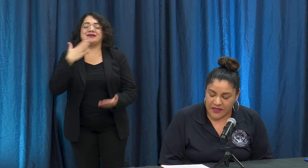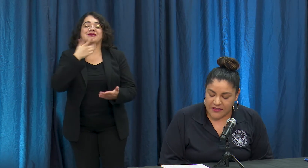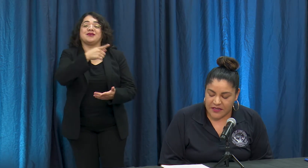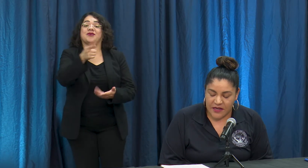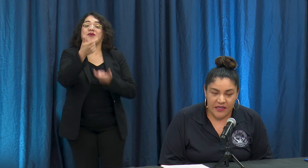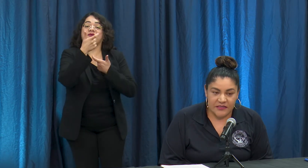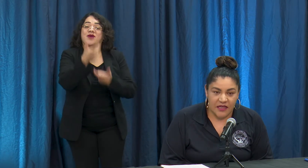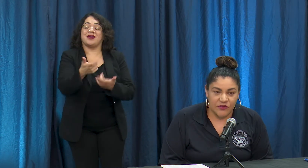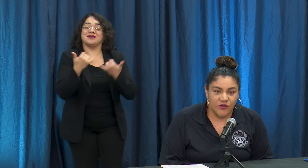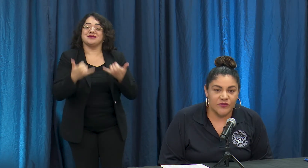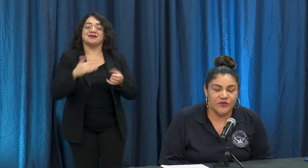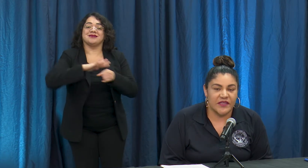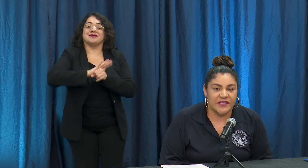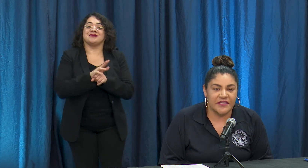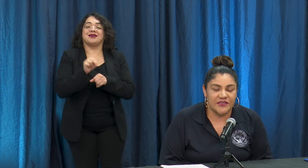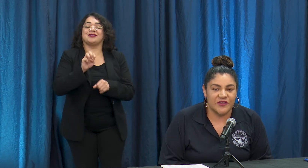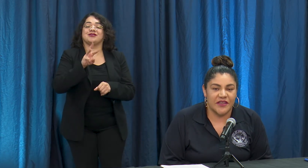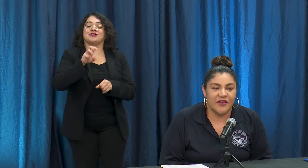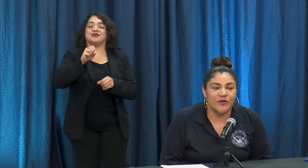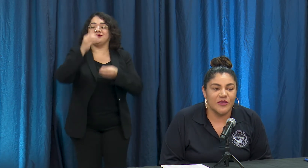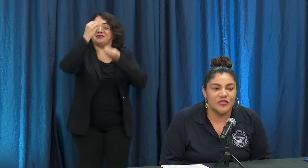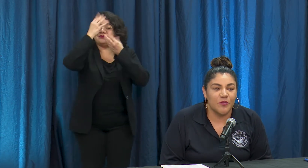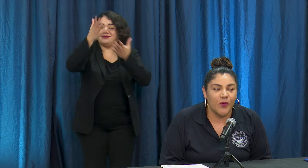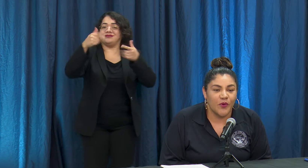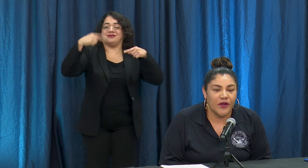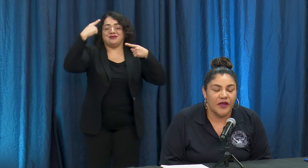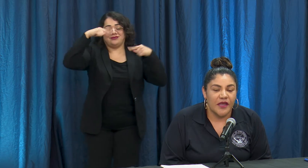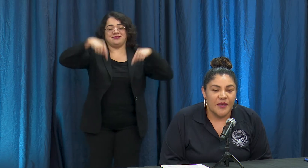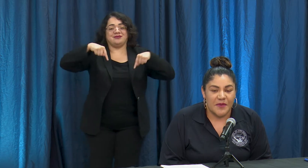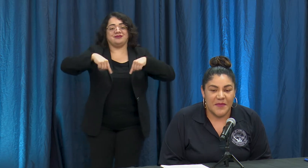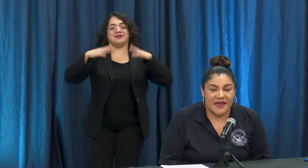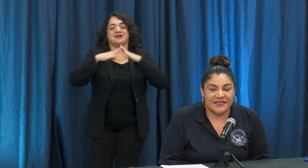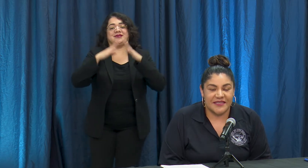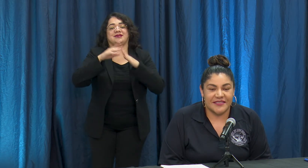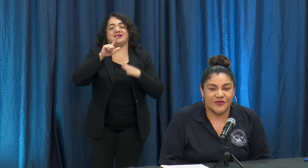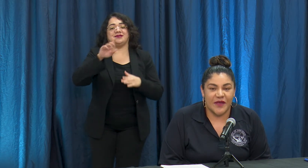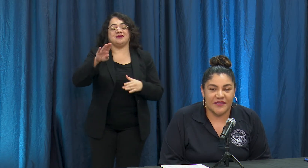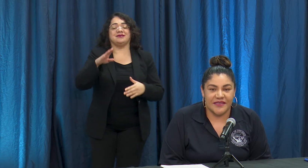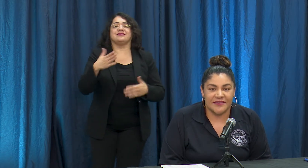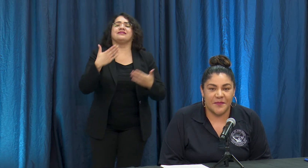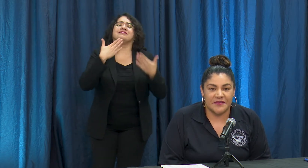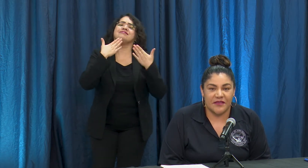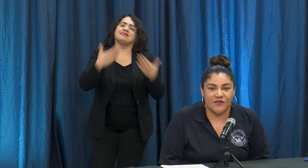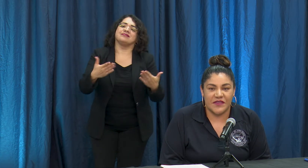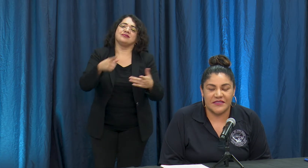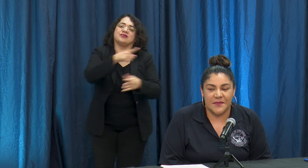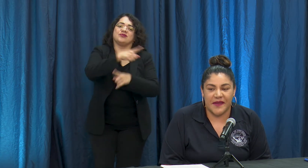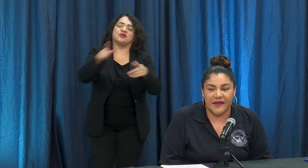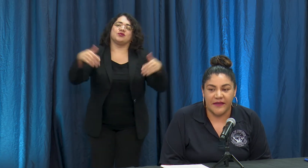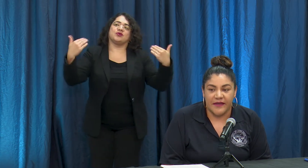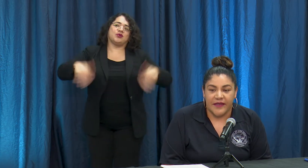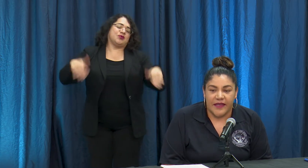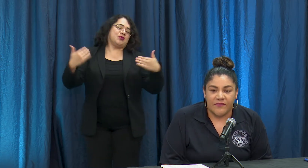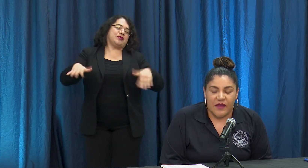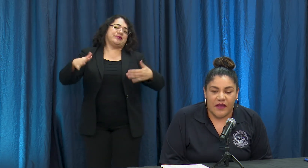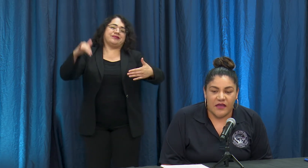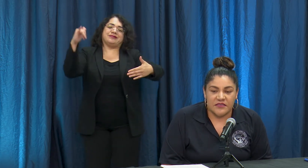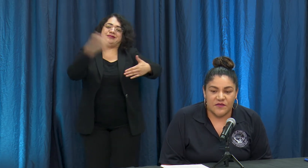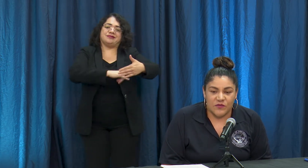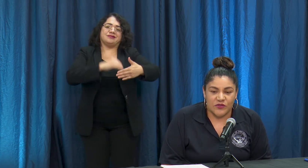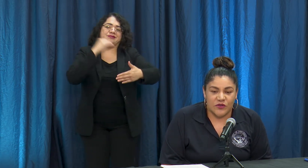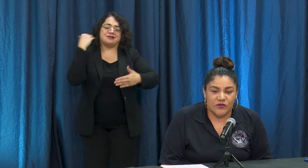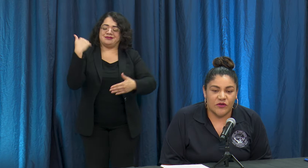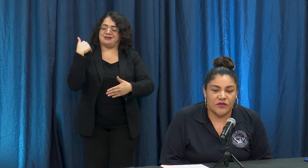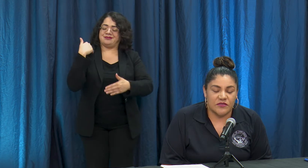queremos agradecerles a todos ustedes en la ciudad de Long Beach por permanecerse en su casa este pasado fin de semana.